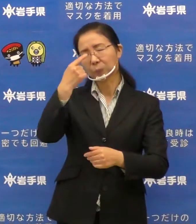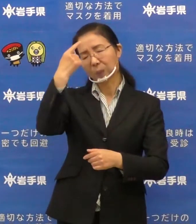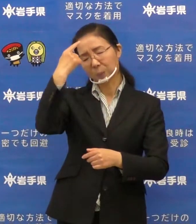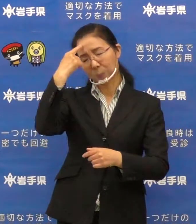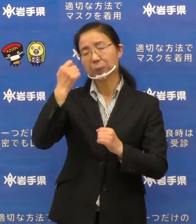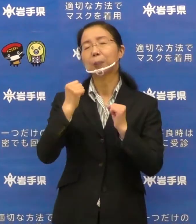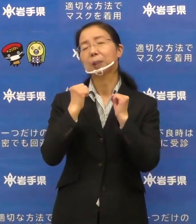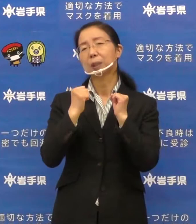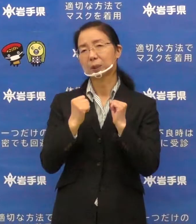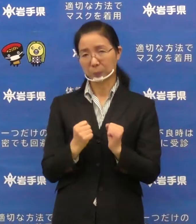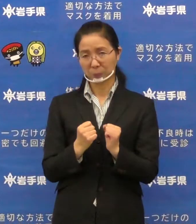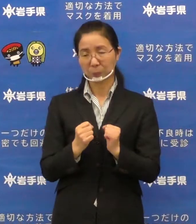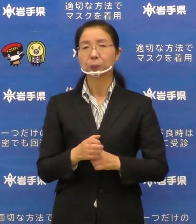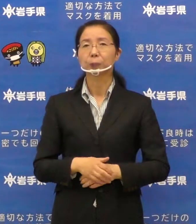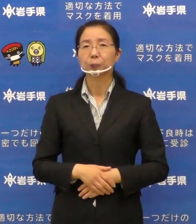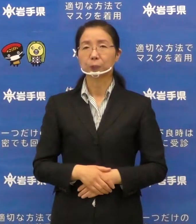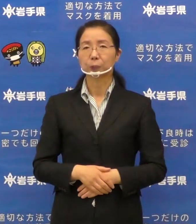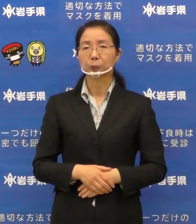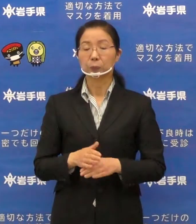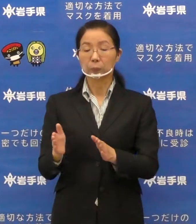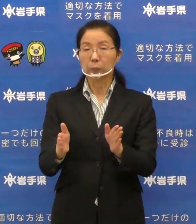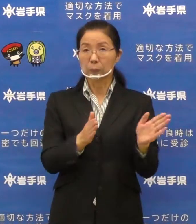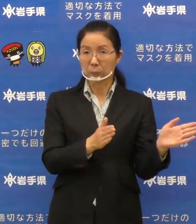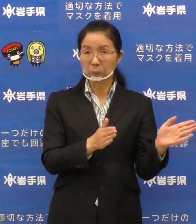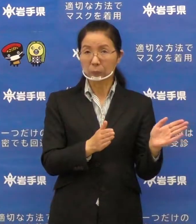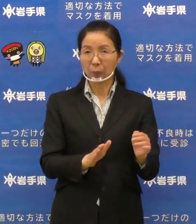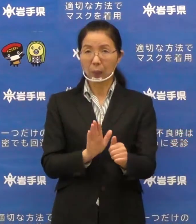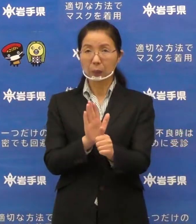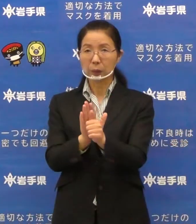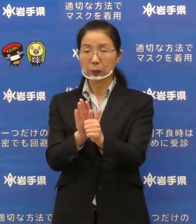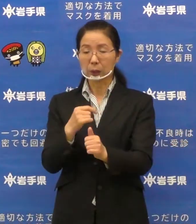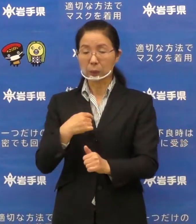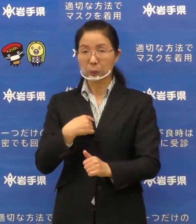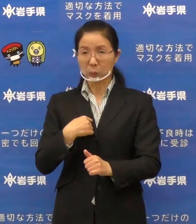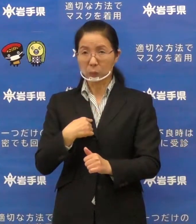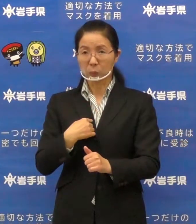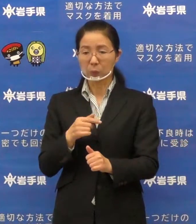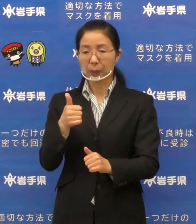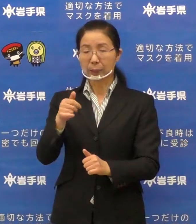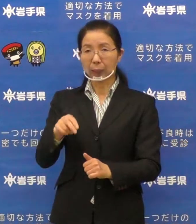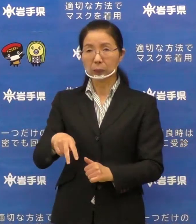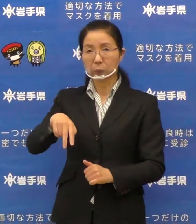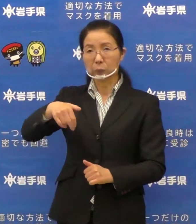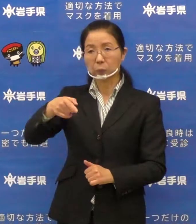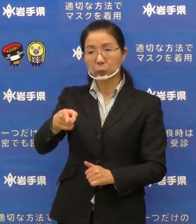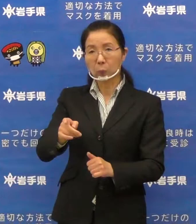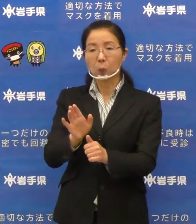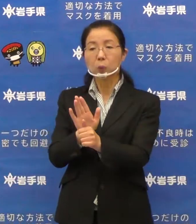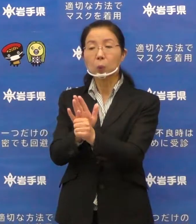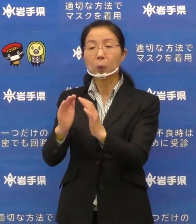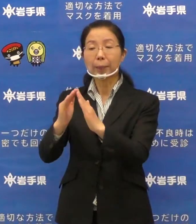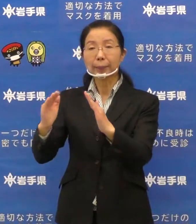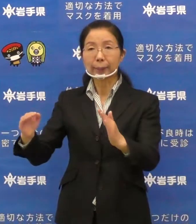。一方、達祖講演会として、佐野理恵さんを応援する